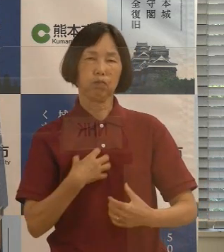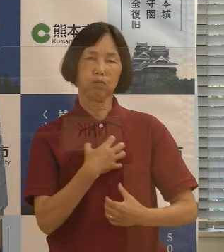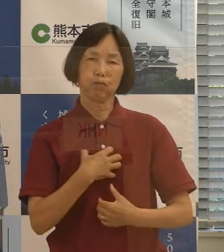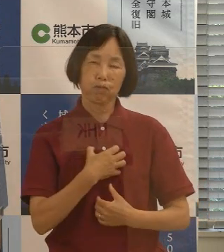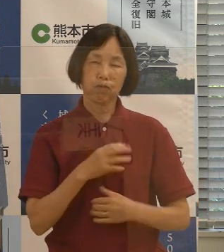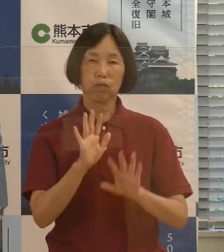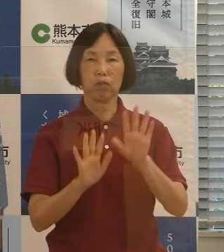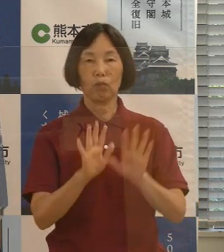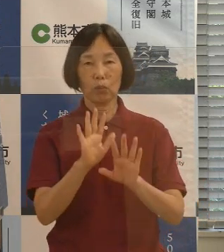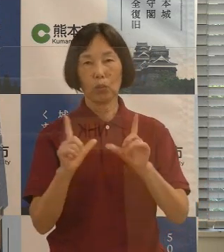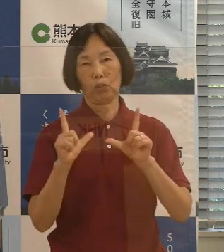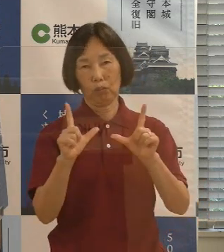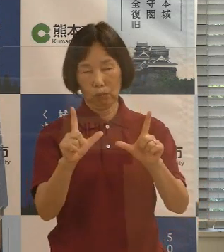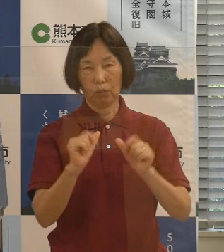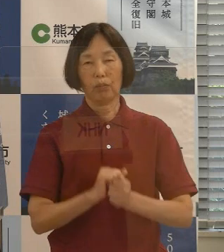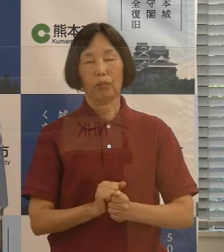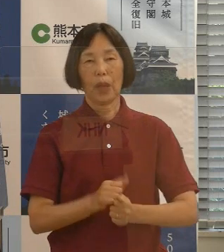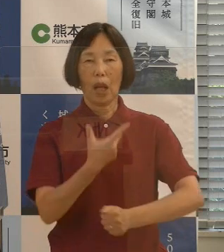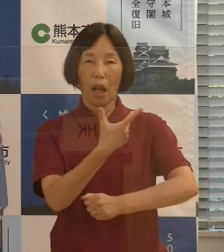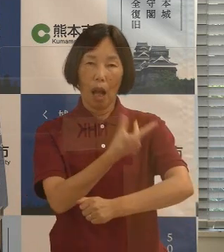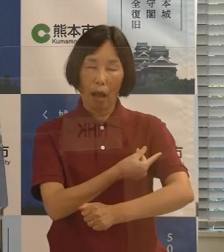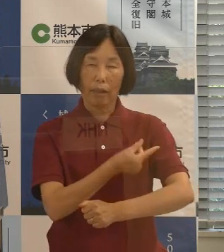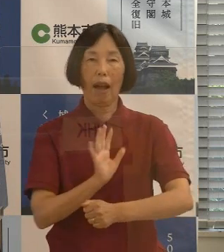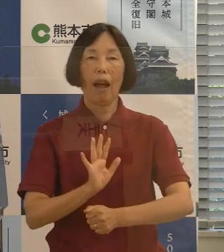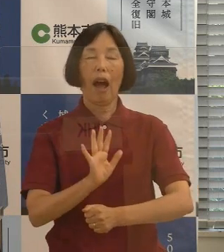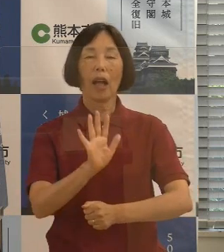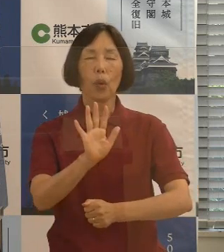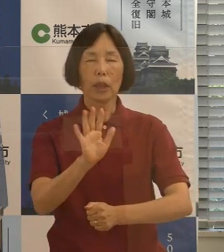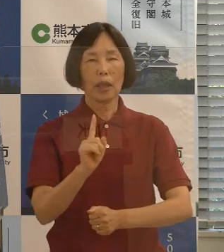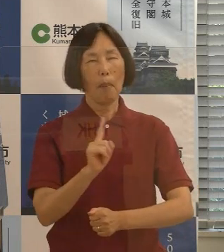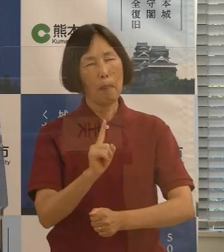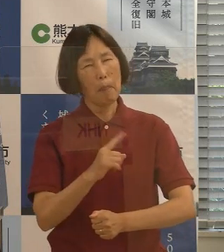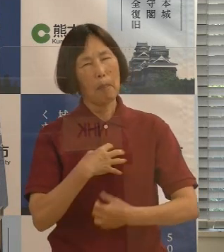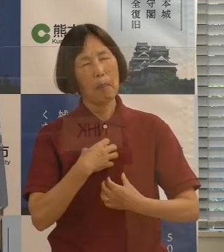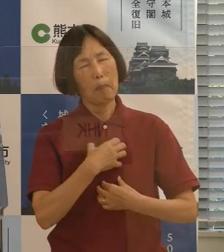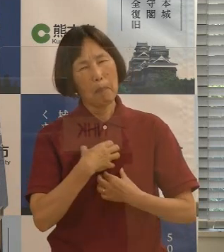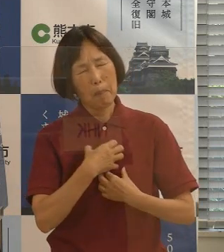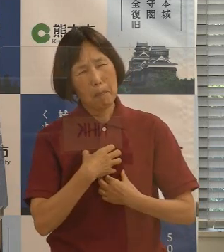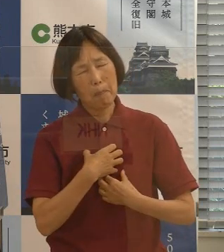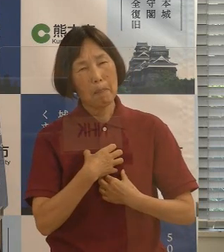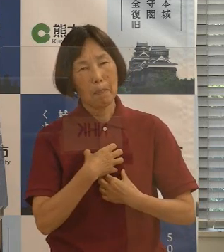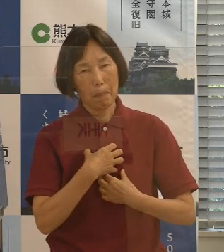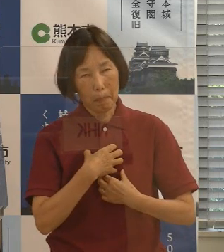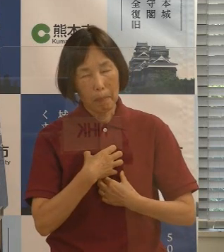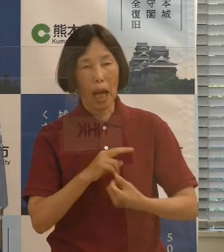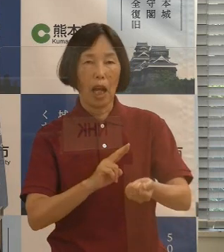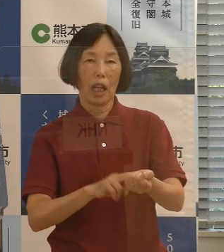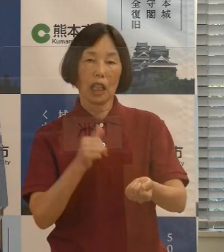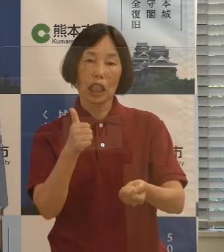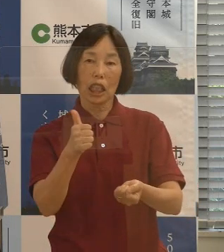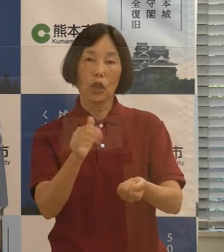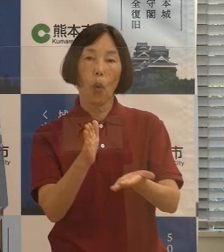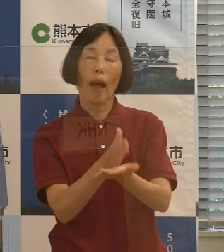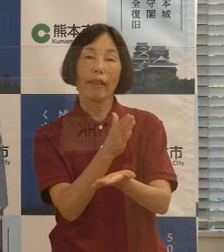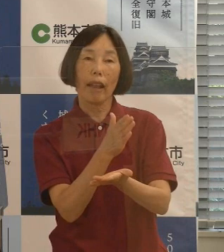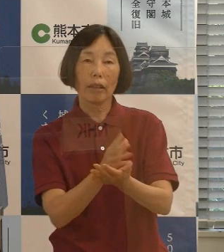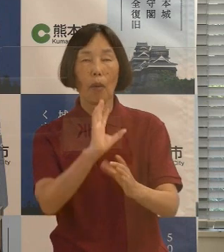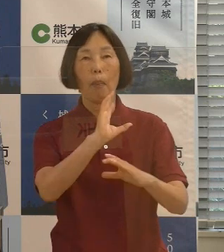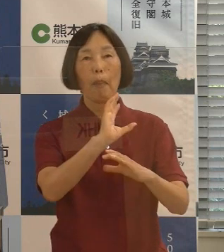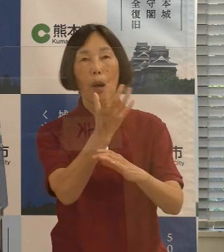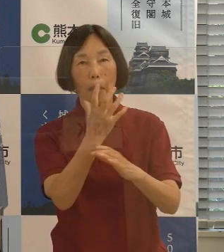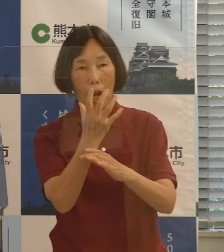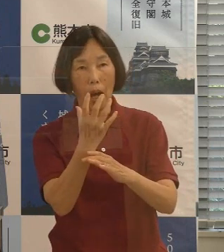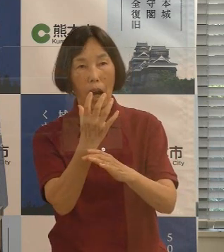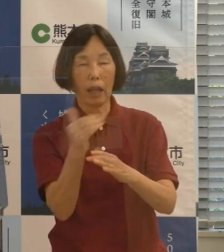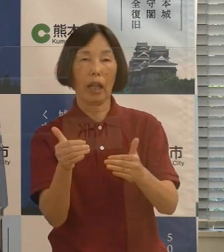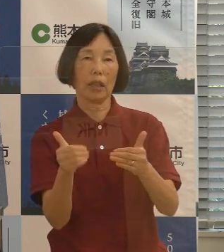せをいたします。接種後に何らかの異常を訴えられ 医師の判断により救急搬送が必要